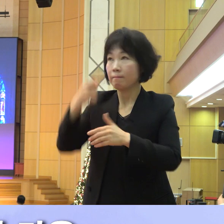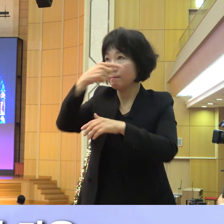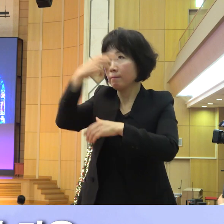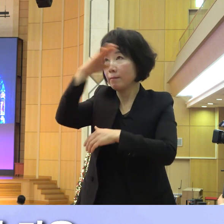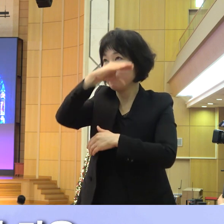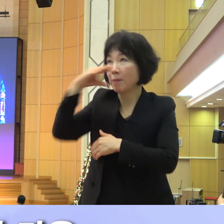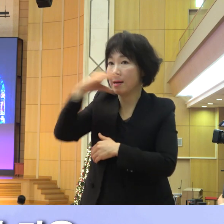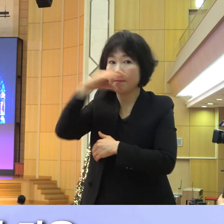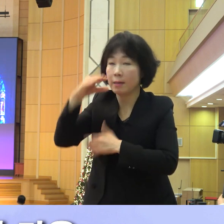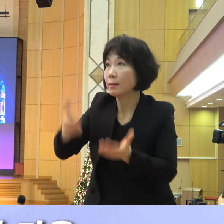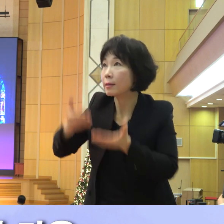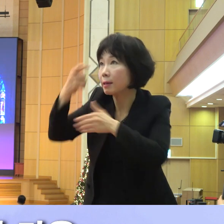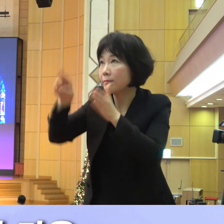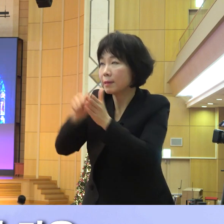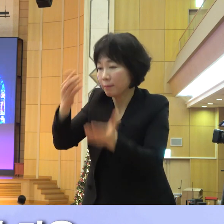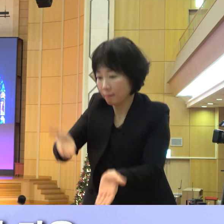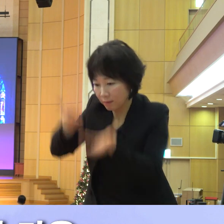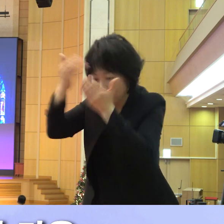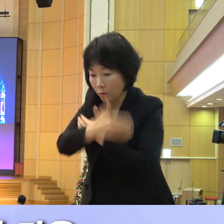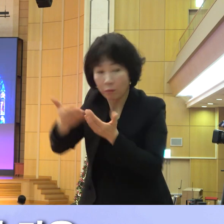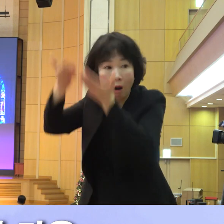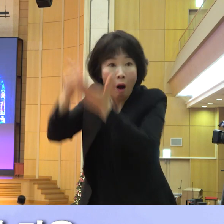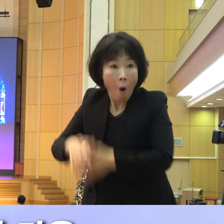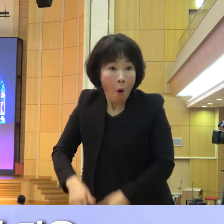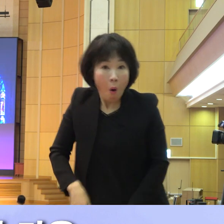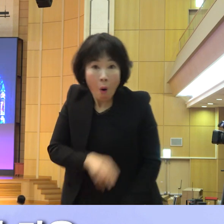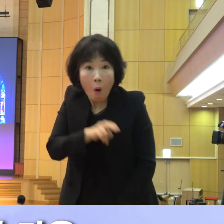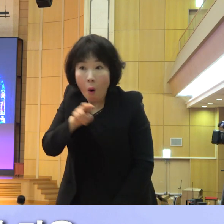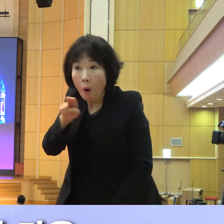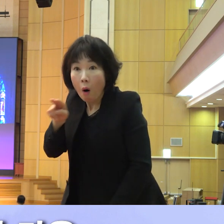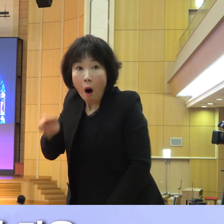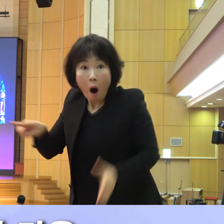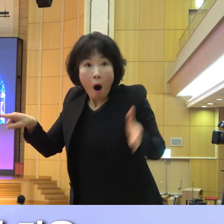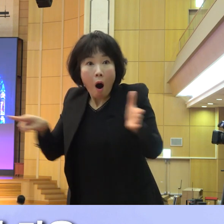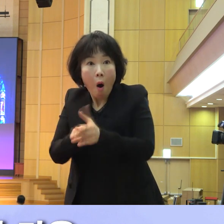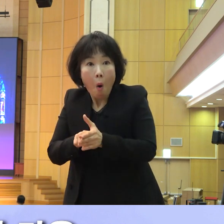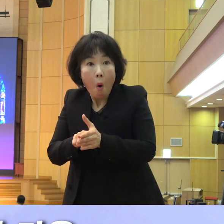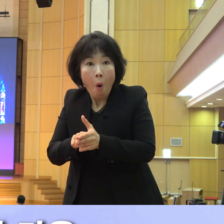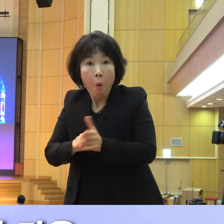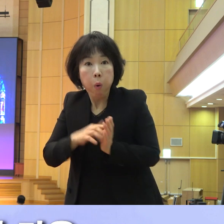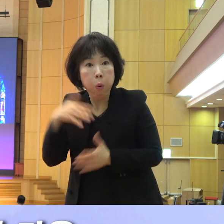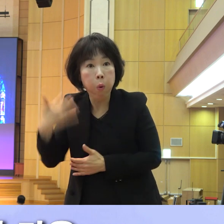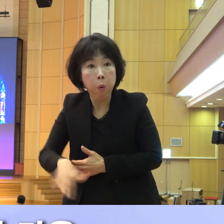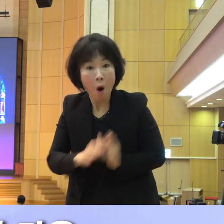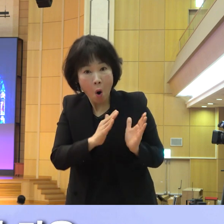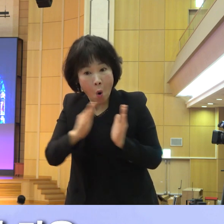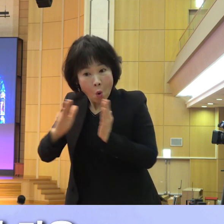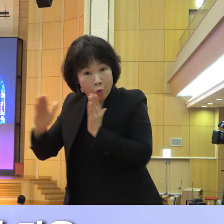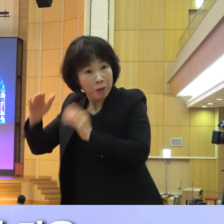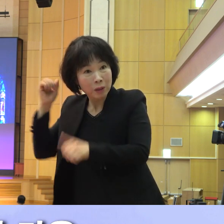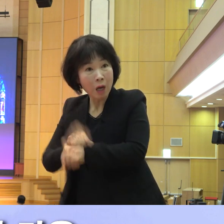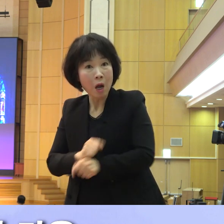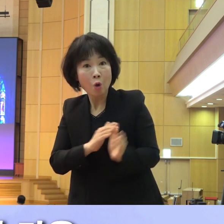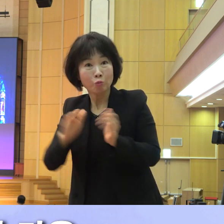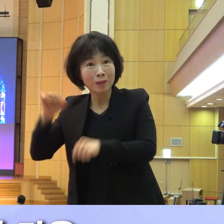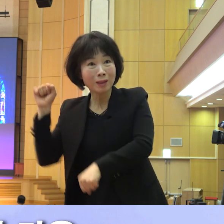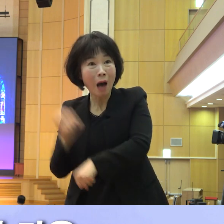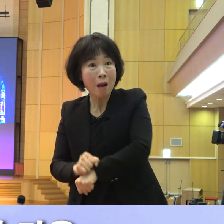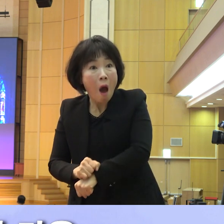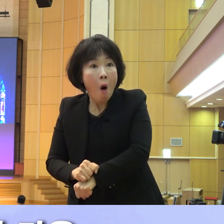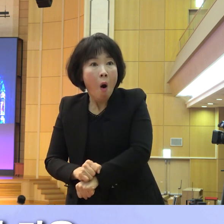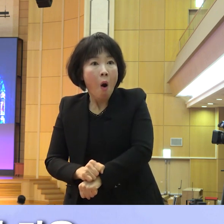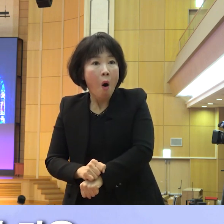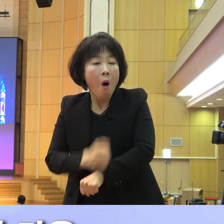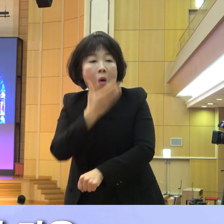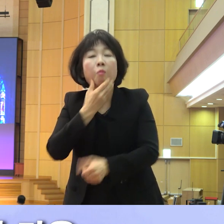여러분 정말 세상에서도 좋은 날 되면 좋은 옷 입는데 집에 쌓아뒀다가 죽고 나고 난 다음에